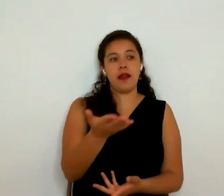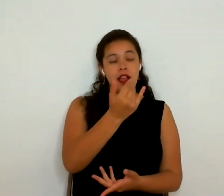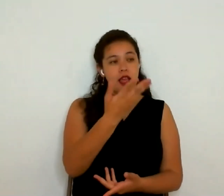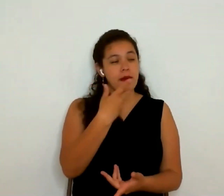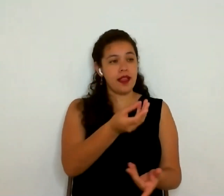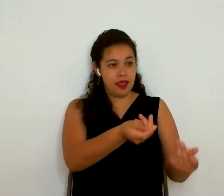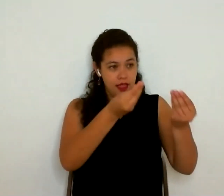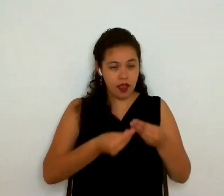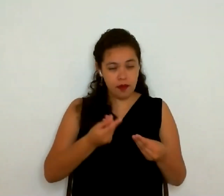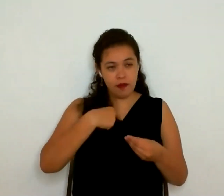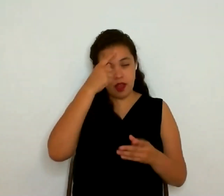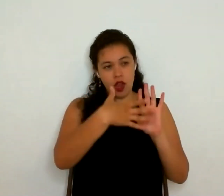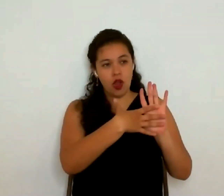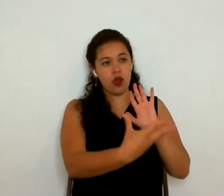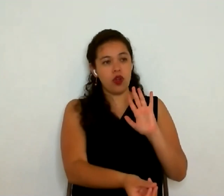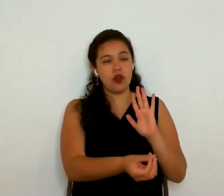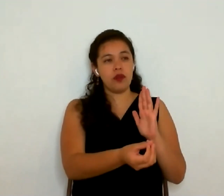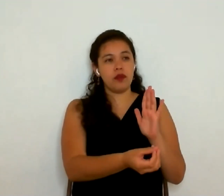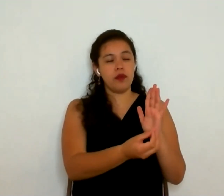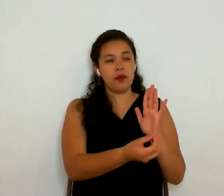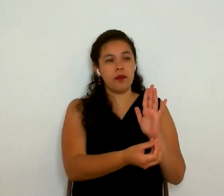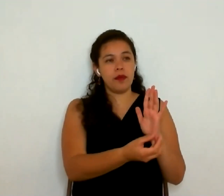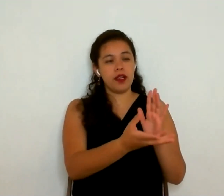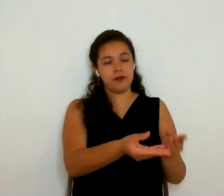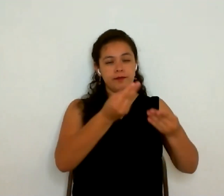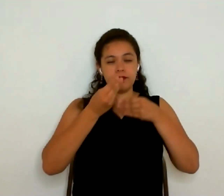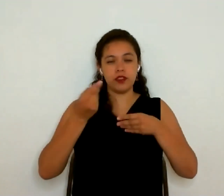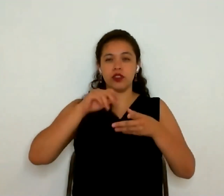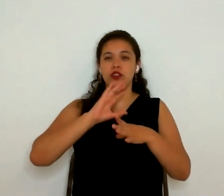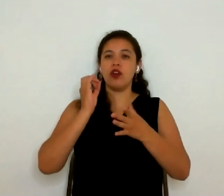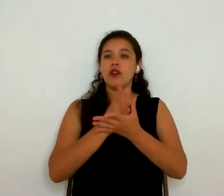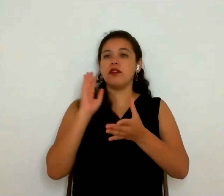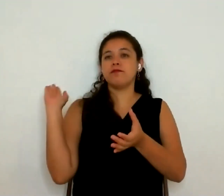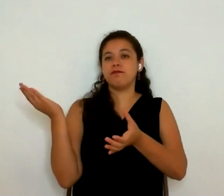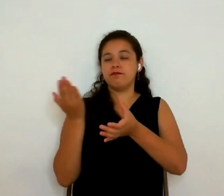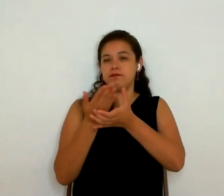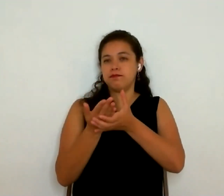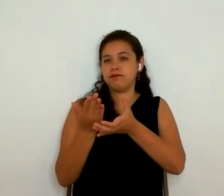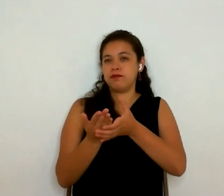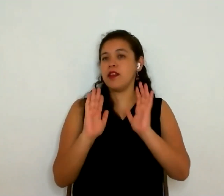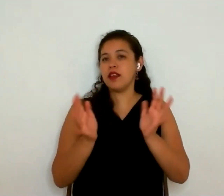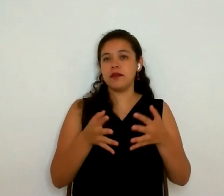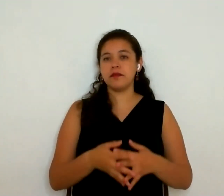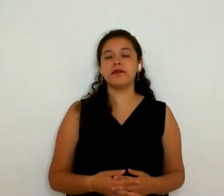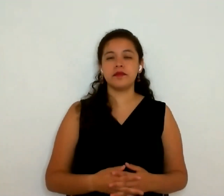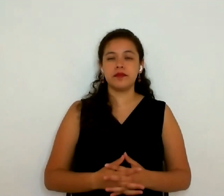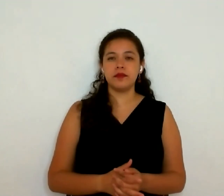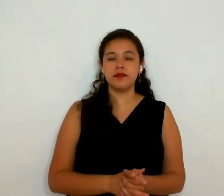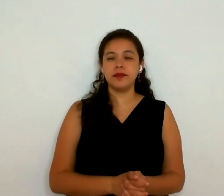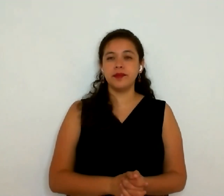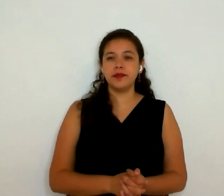una copia de su estudio socio-económico y nada más lo integramos al expediente